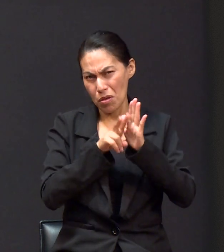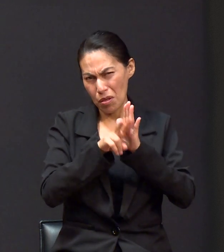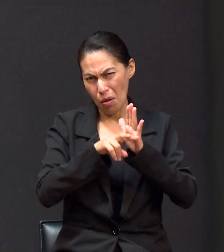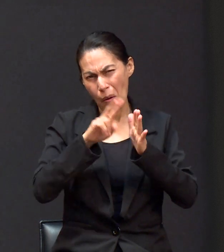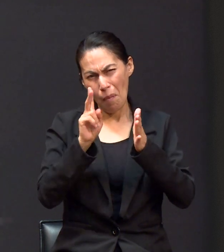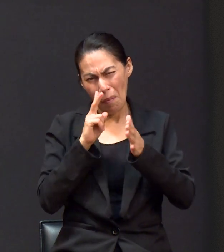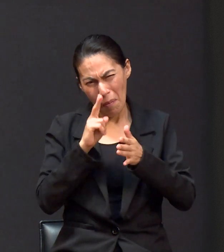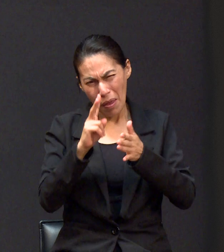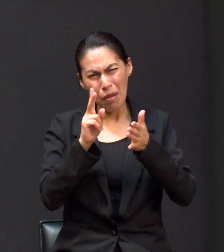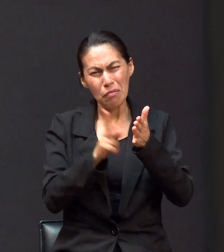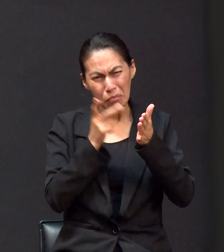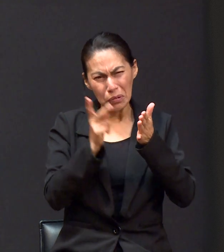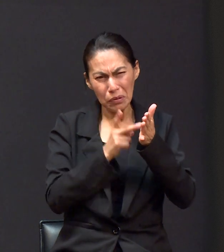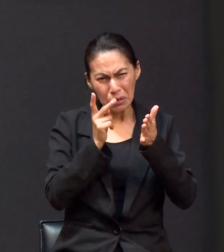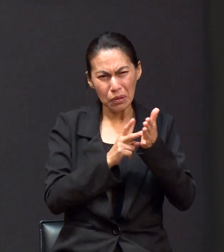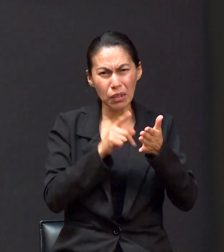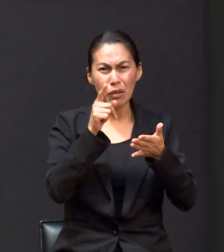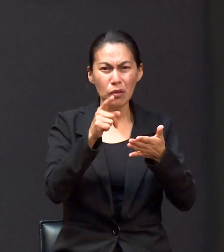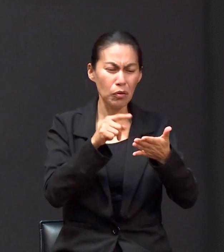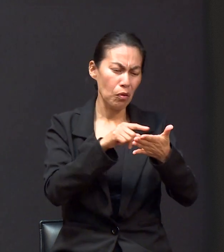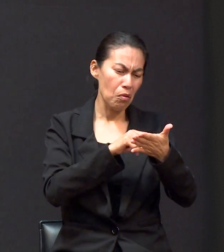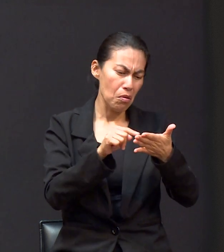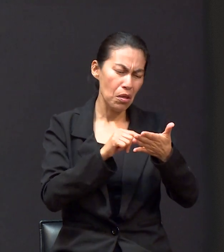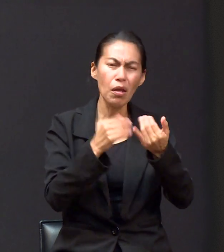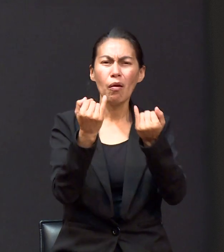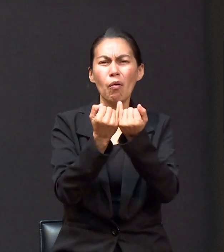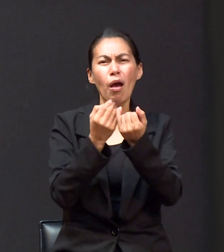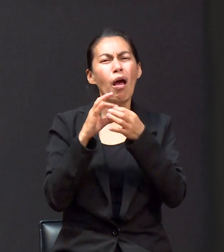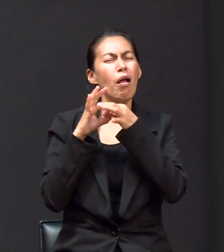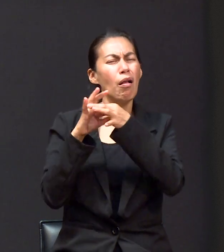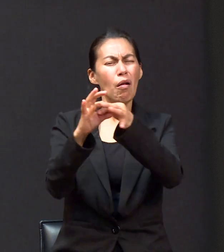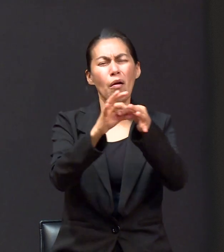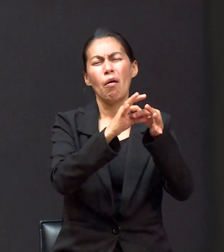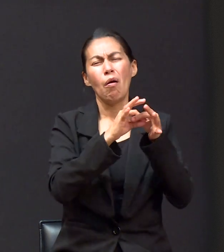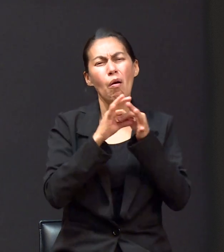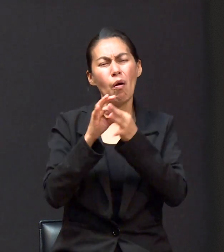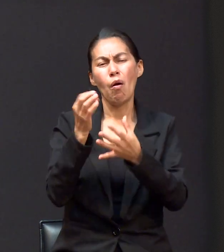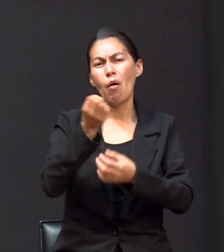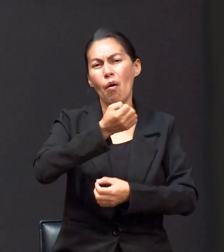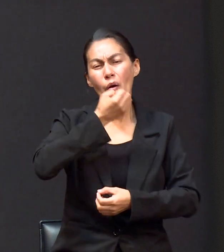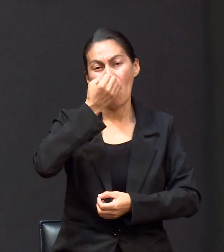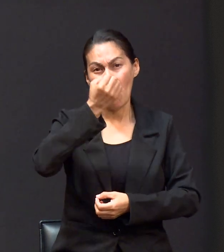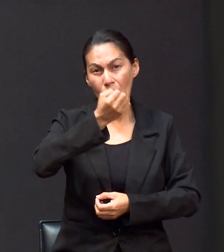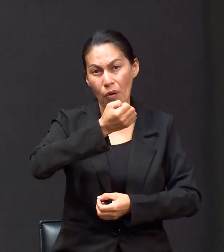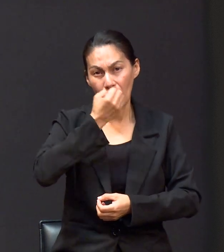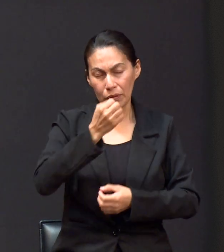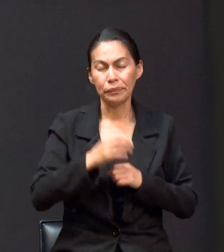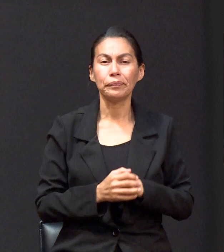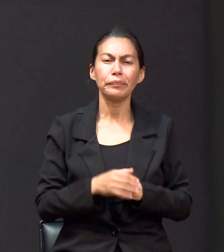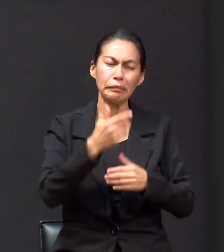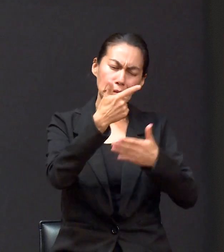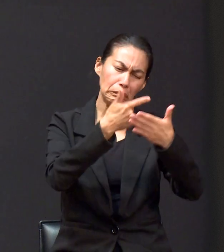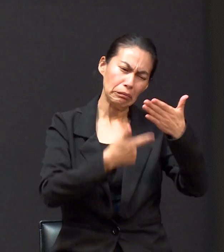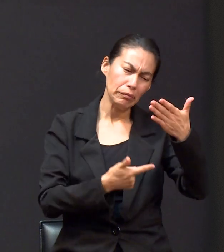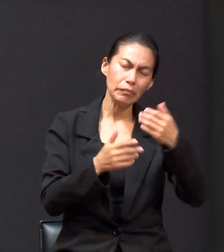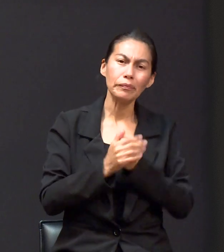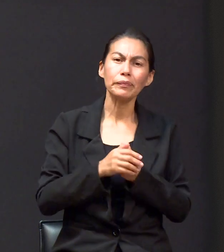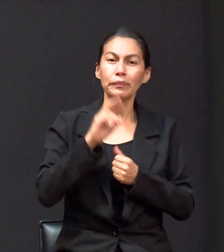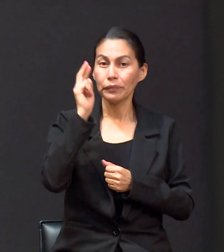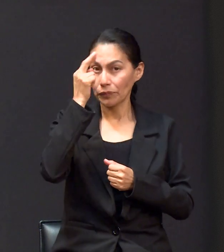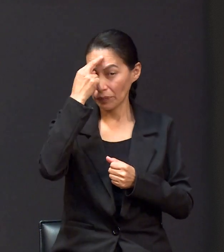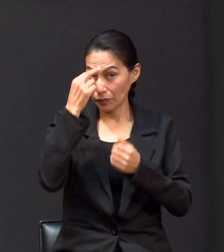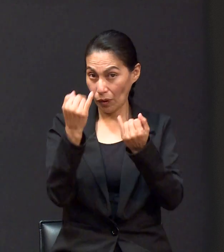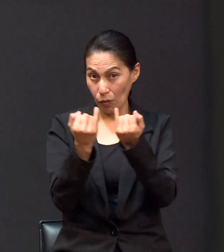de grabarse, y entonces tú podrás también participar orando con nosotros. Recuerda